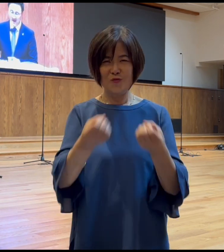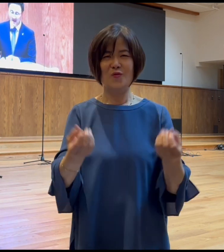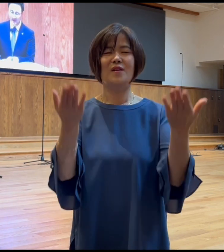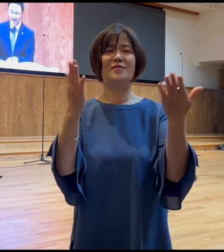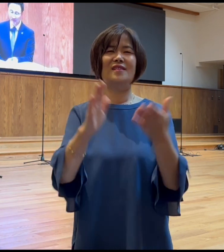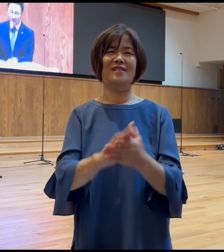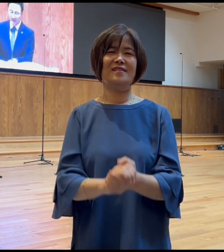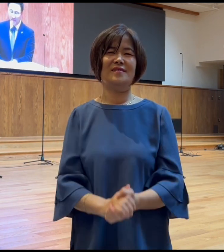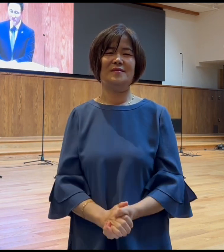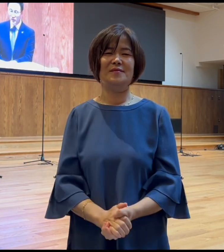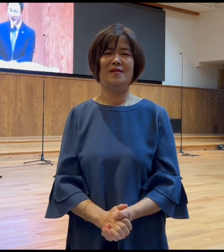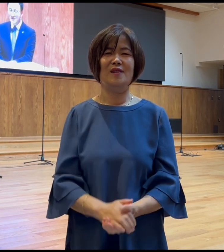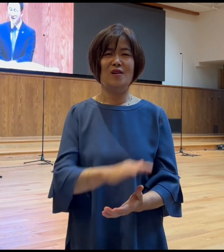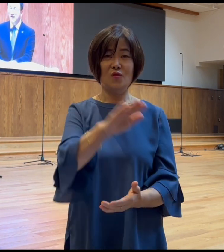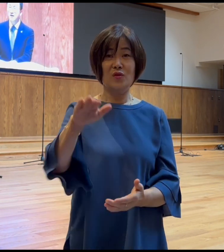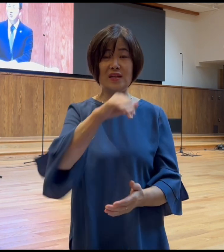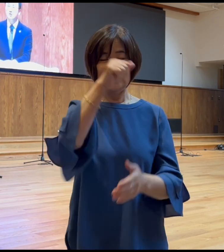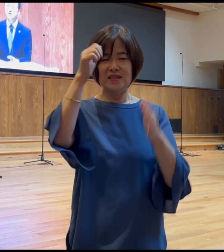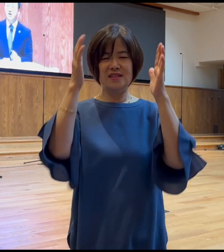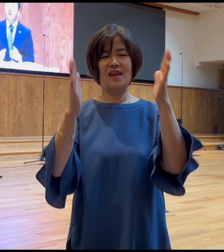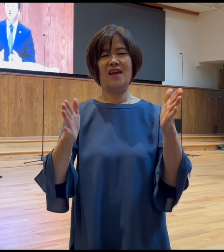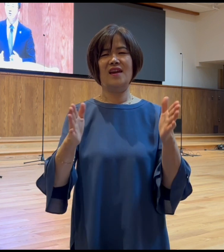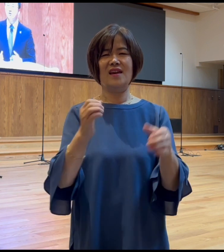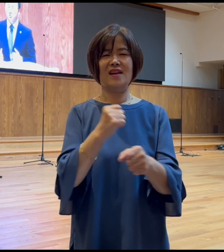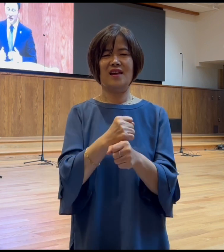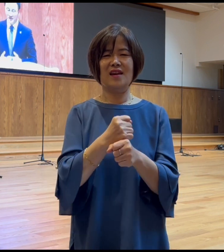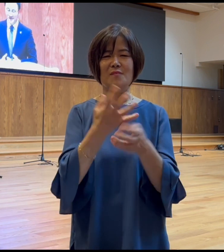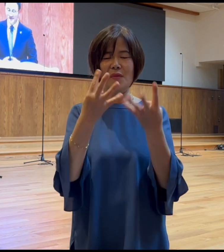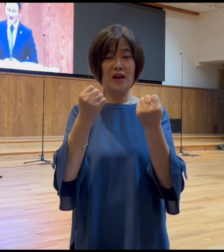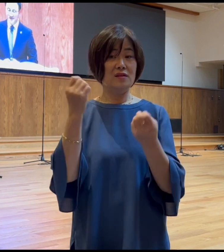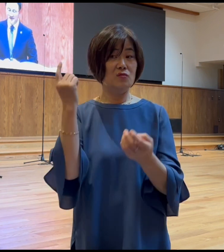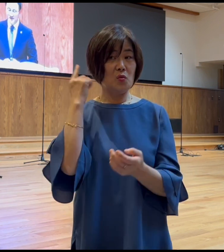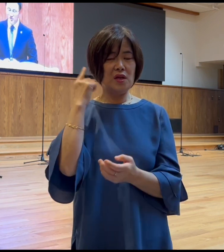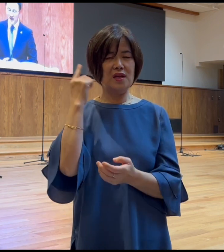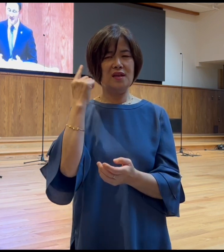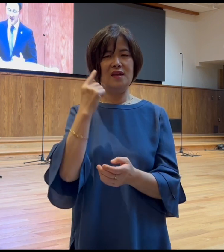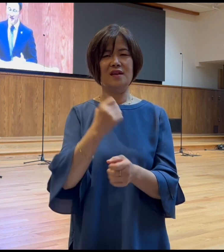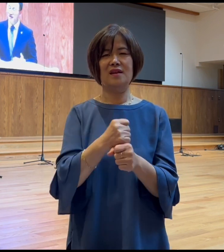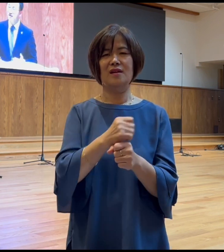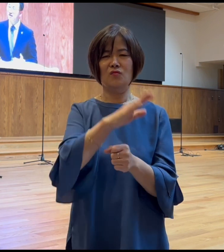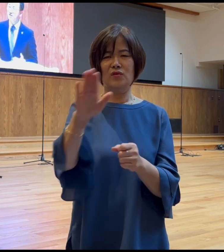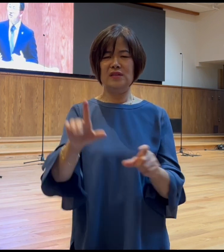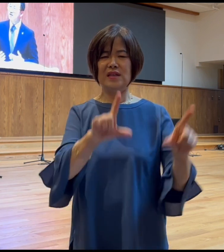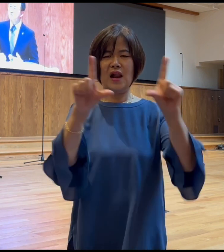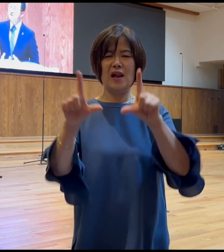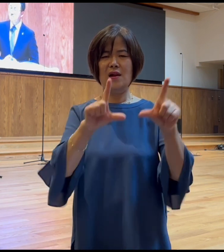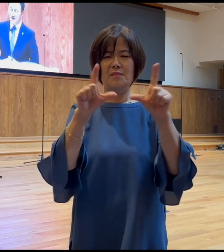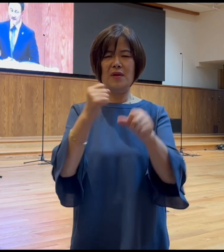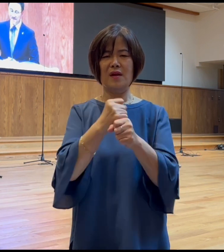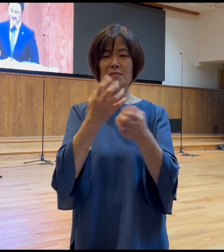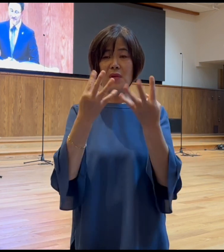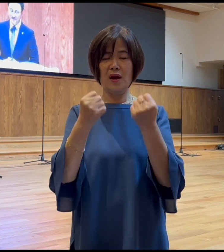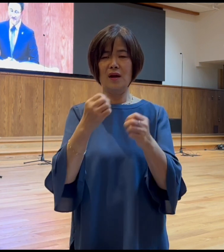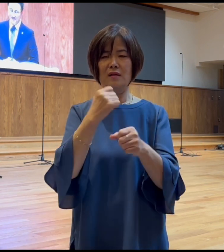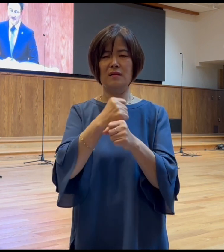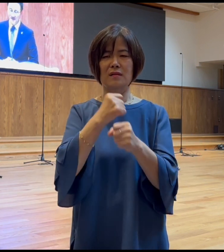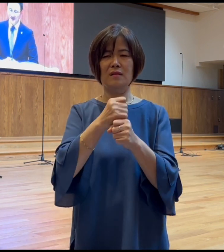축복합니다. 우리의 인생에 오는 여러 소리들, 우리의 삶에 영향을 미칩니다.